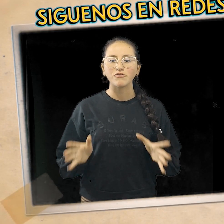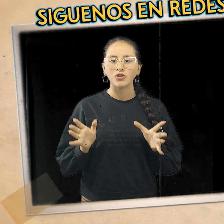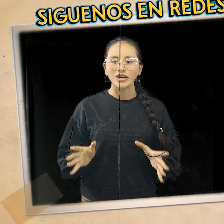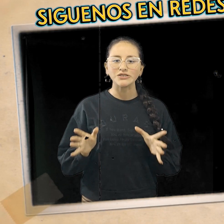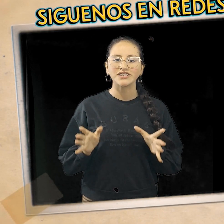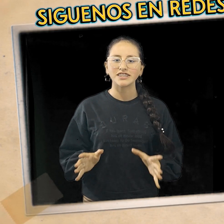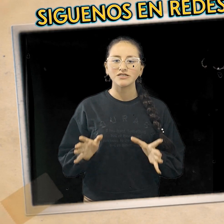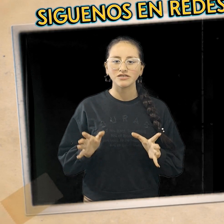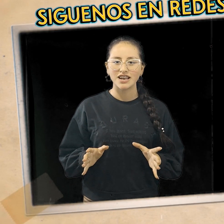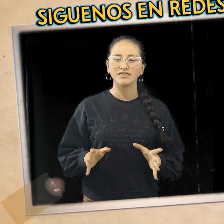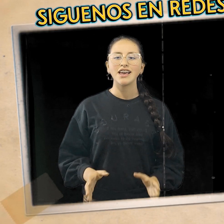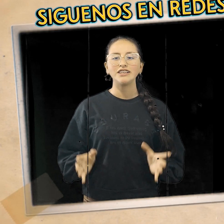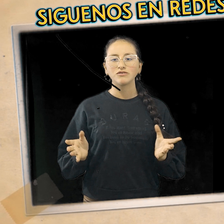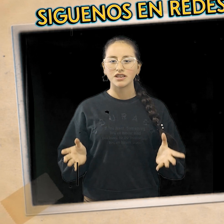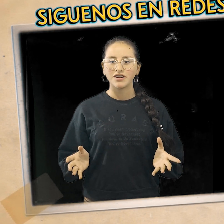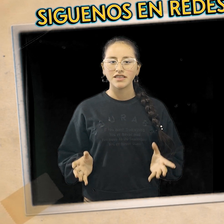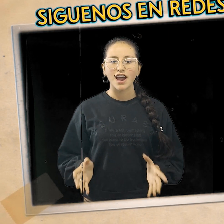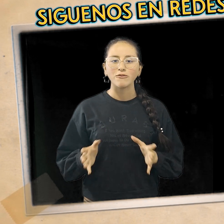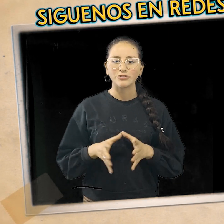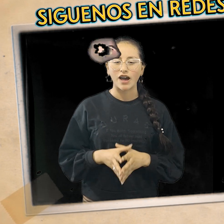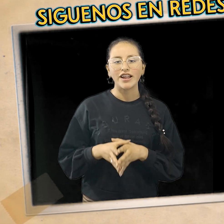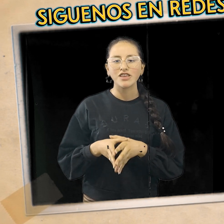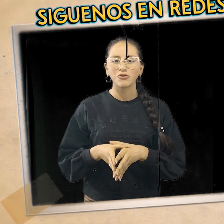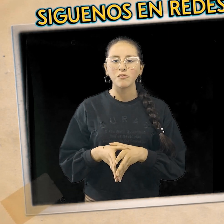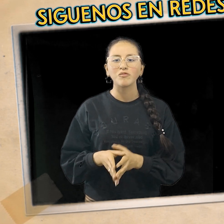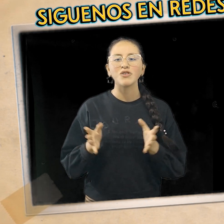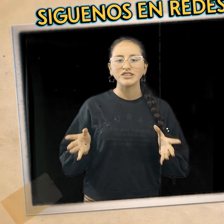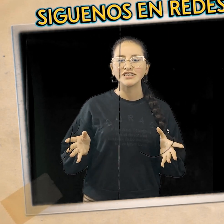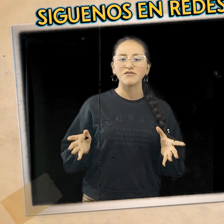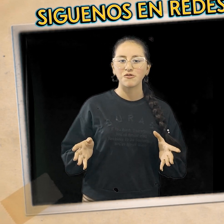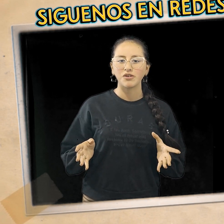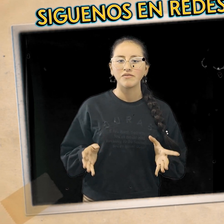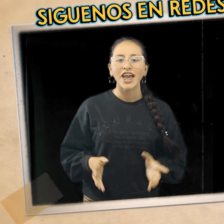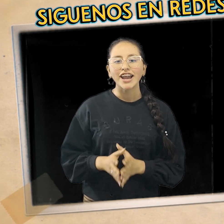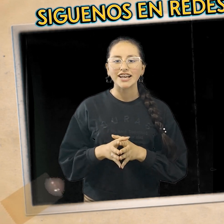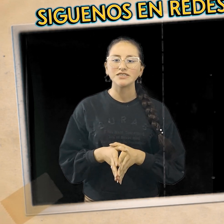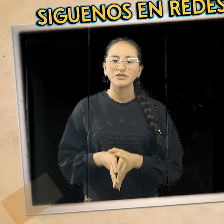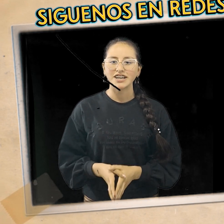seguirnos en todas nuestras redes sociales y suscribirte a nuestro canal de YouTube Noches